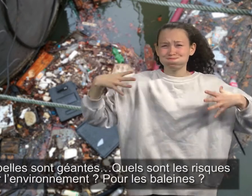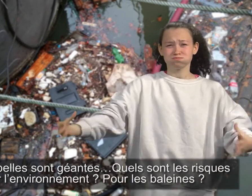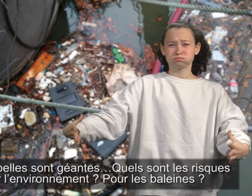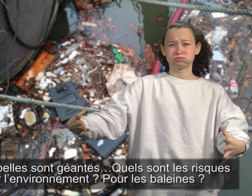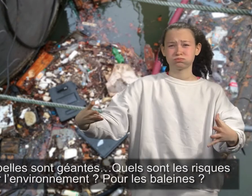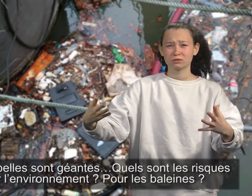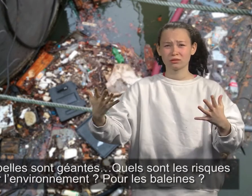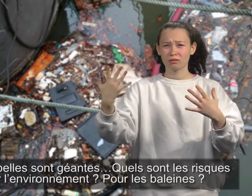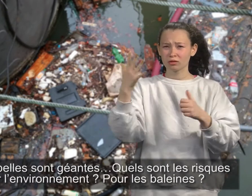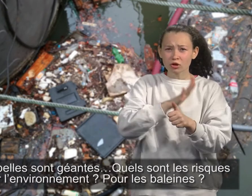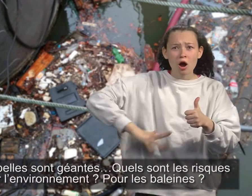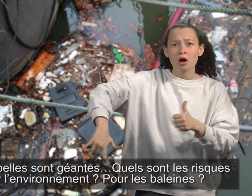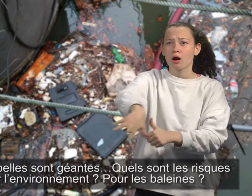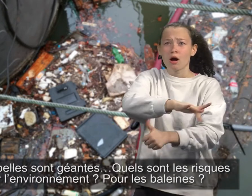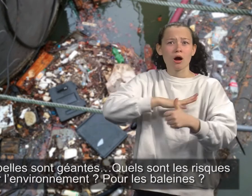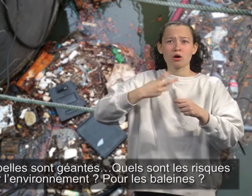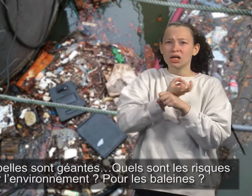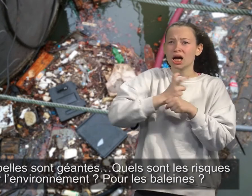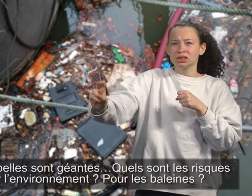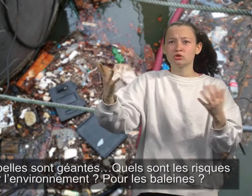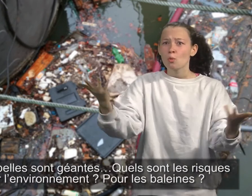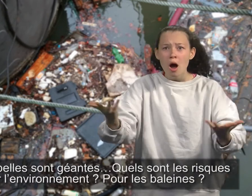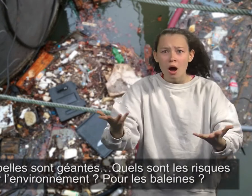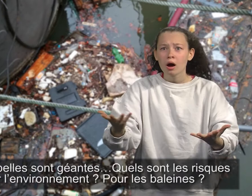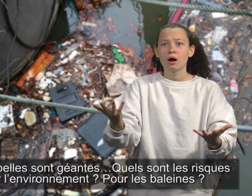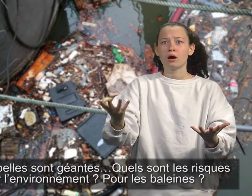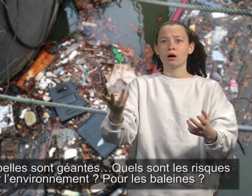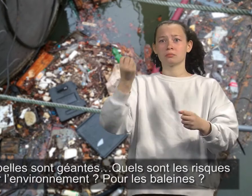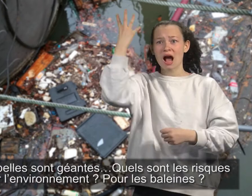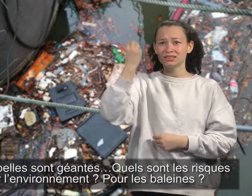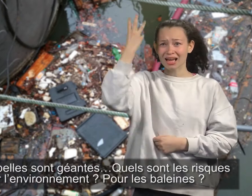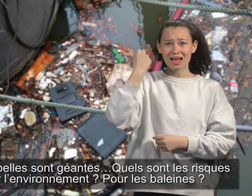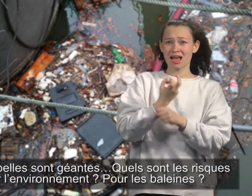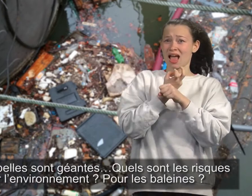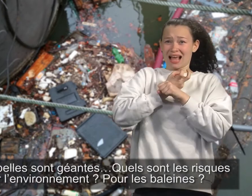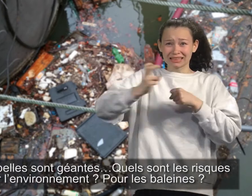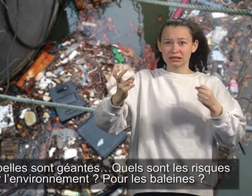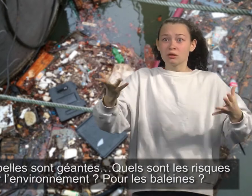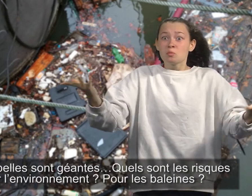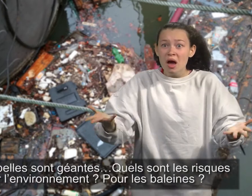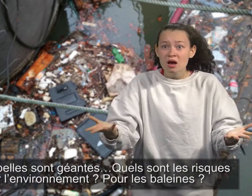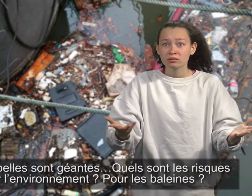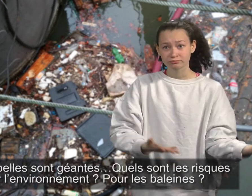sont géantes. Quels sont les risques pour l'environnement et pour les baleines ?